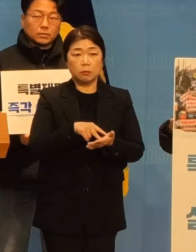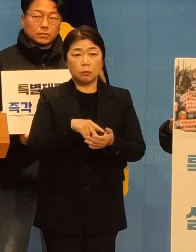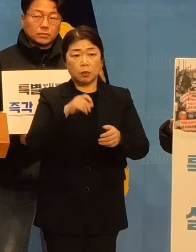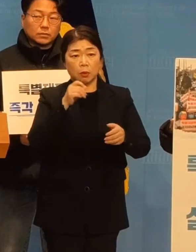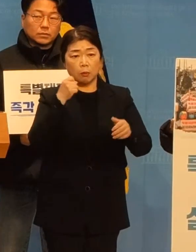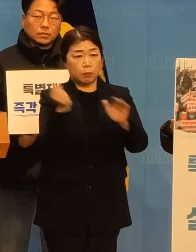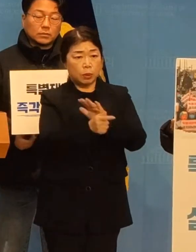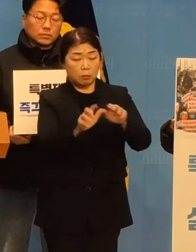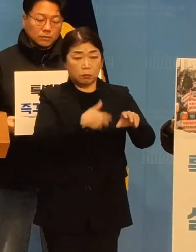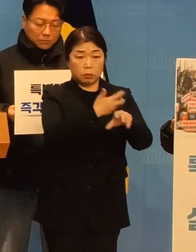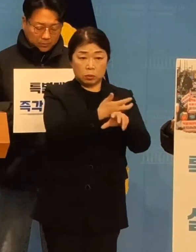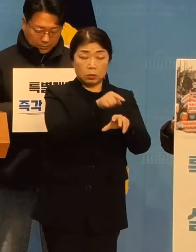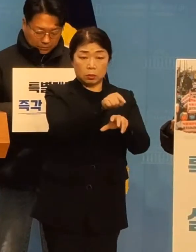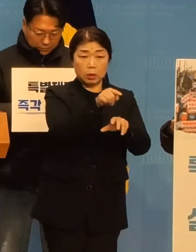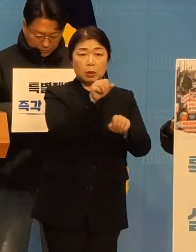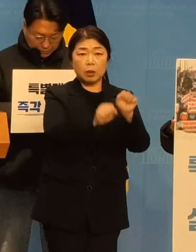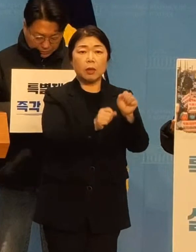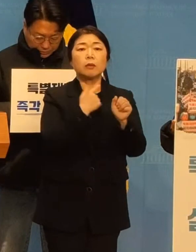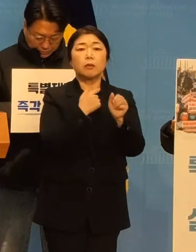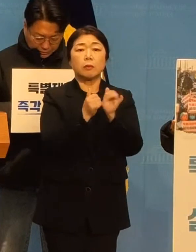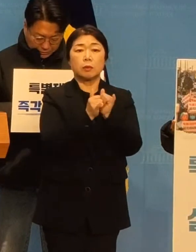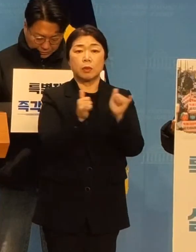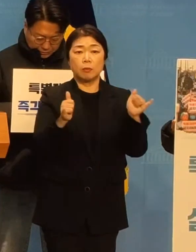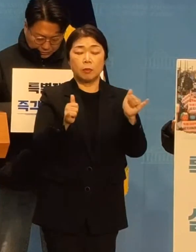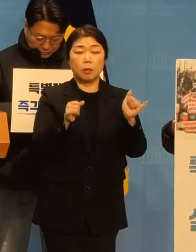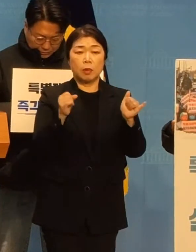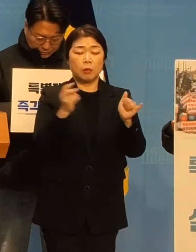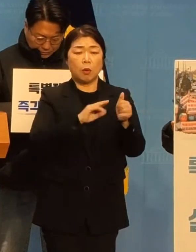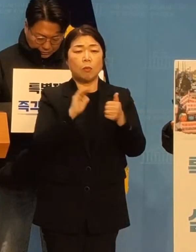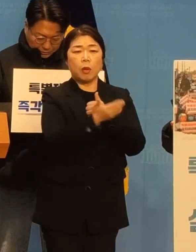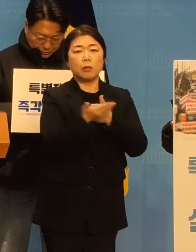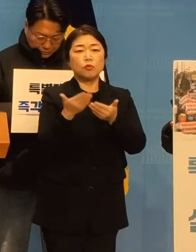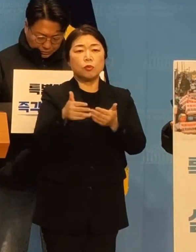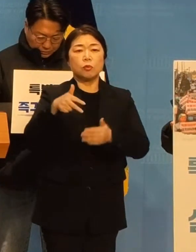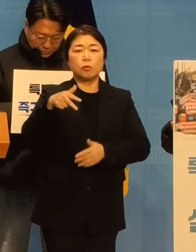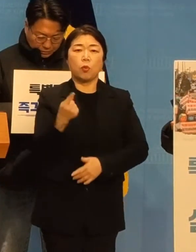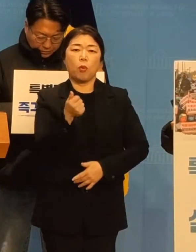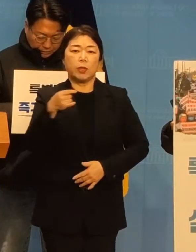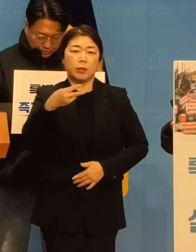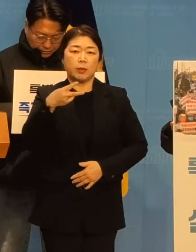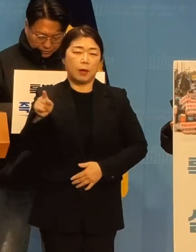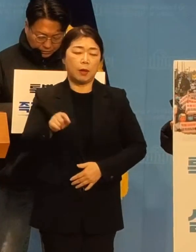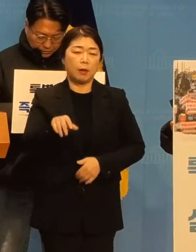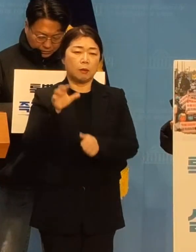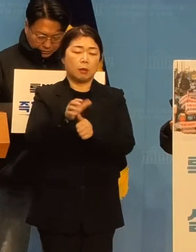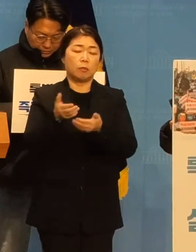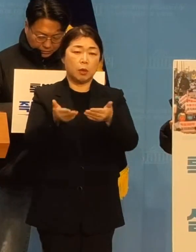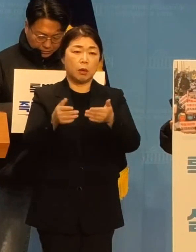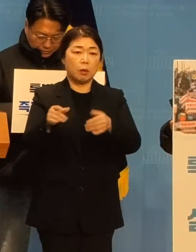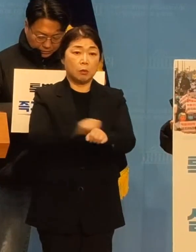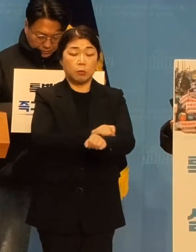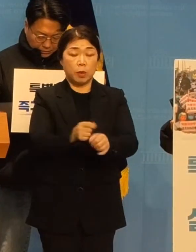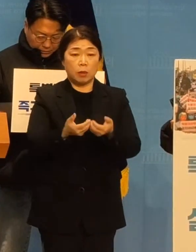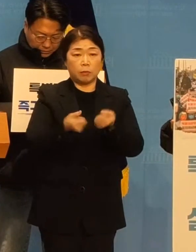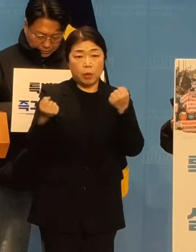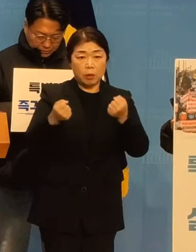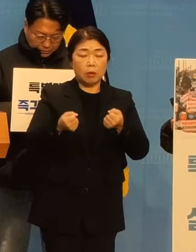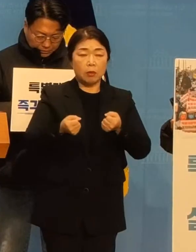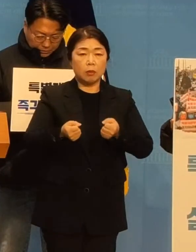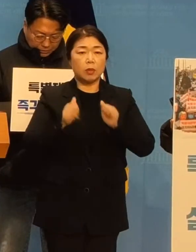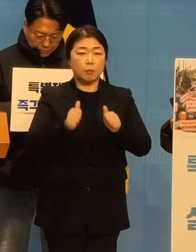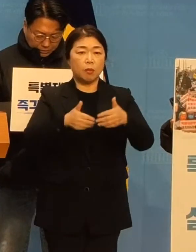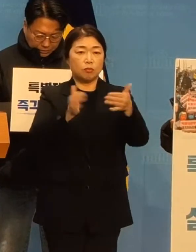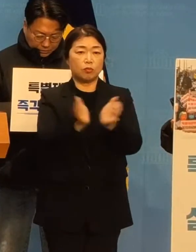수교 주의대를 탄핵하라, 그리고 특별재판부를 즉각 설치해서 하루빨리 내란 단죄를